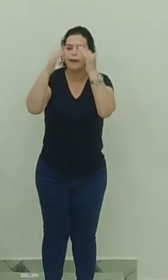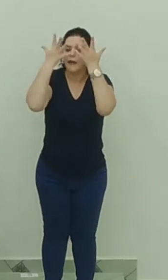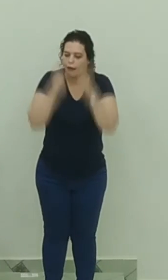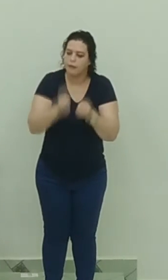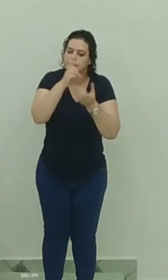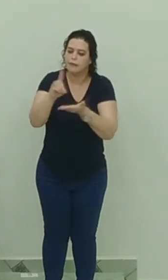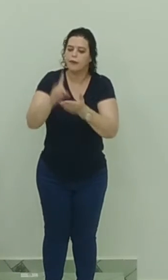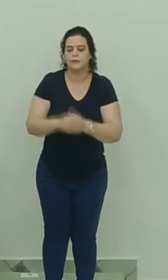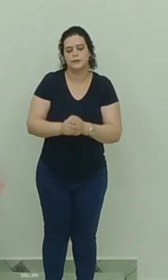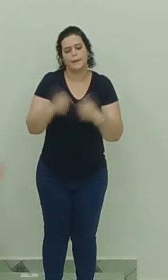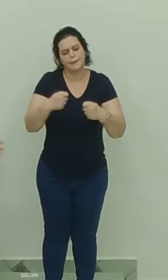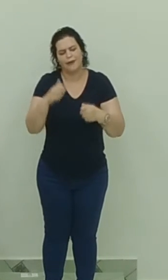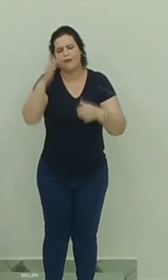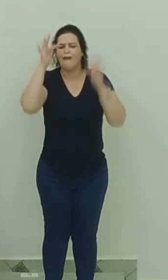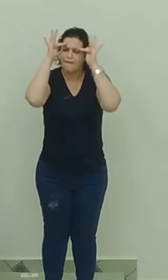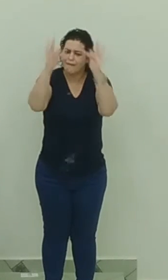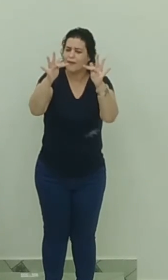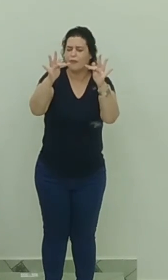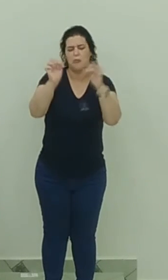é fiel ou você é infiel. Não dá.